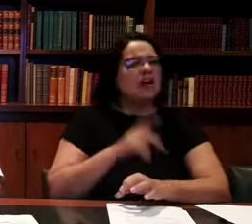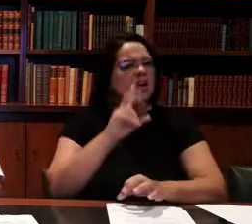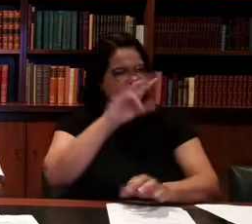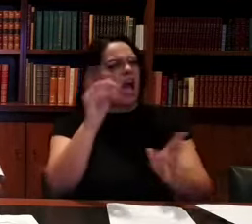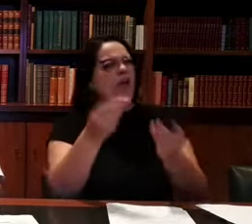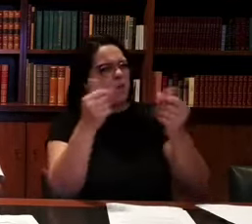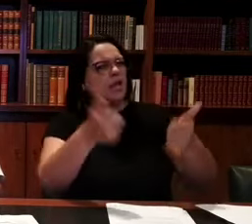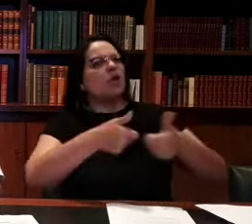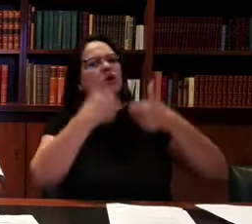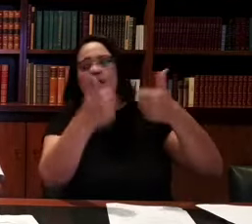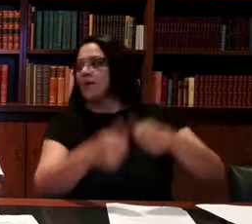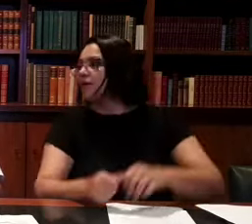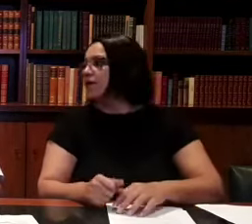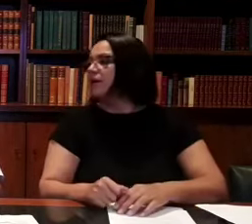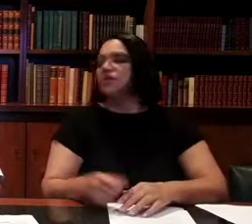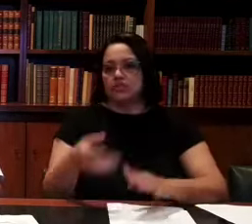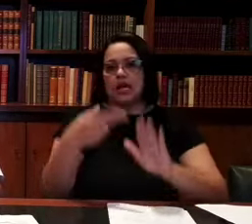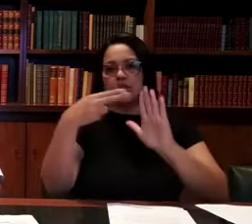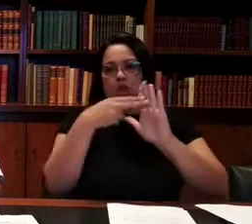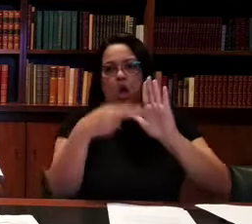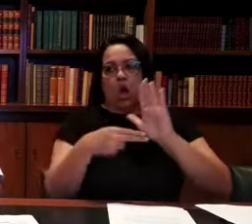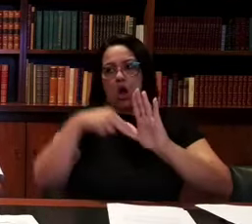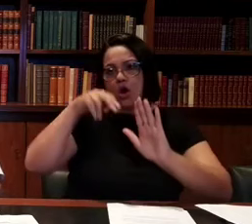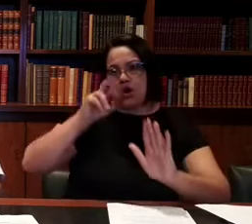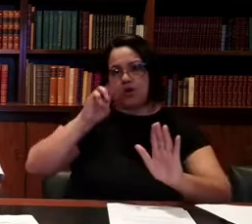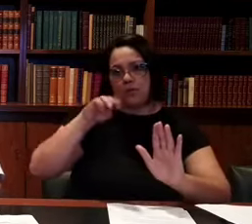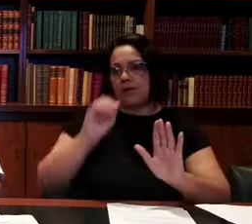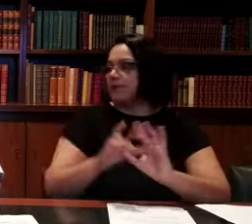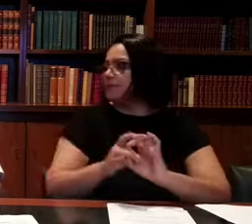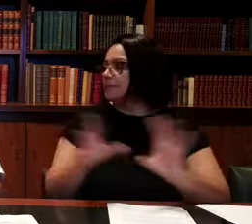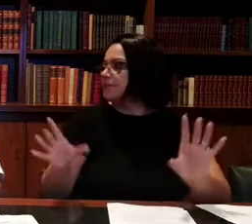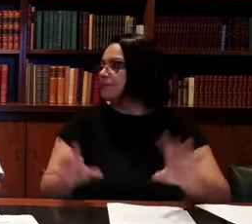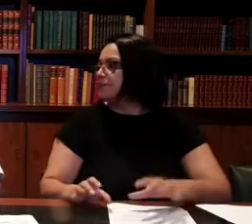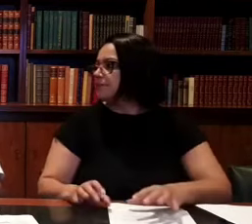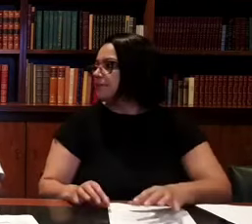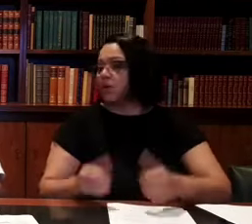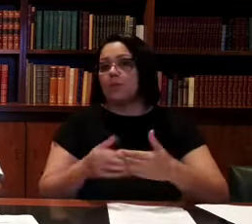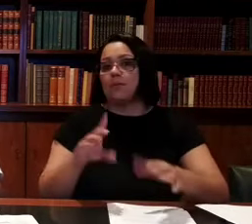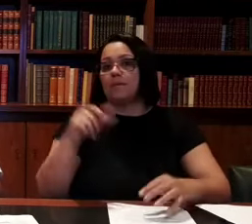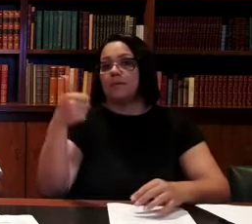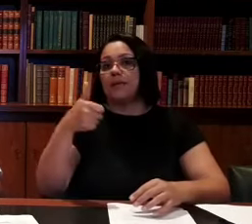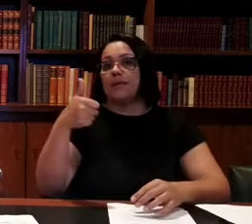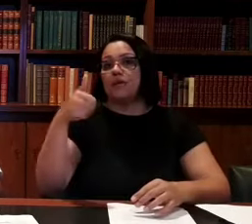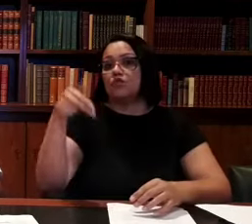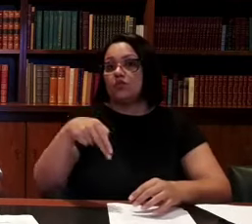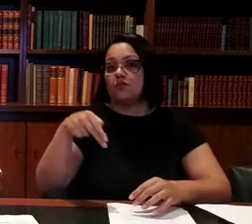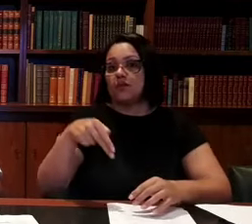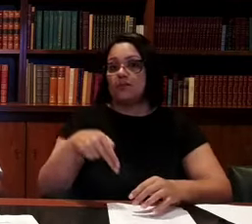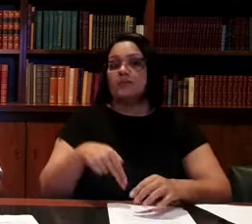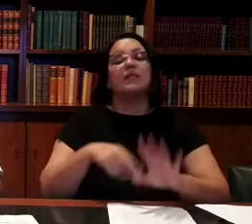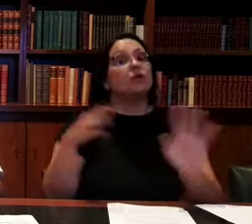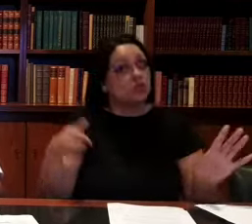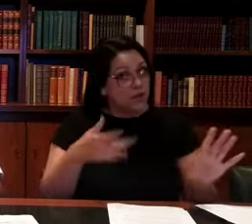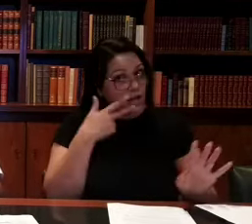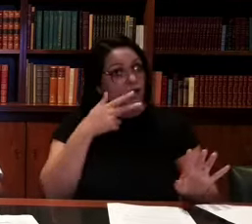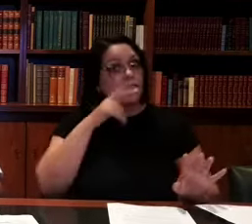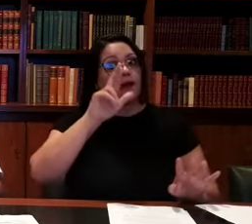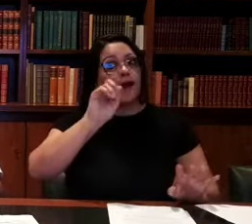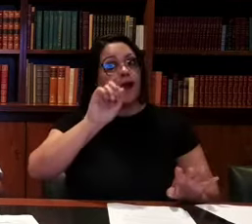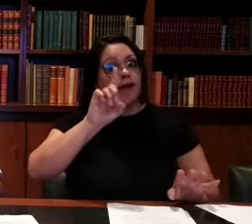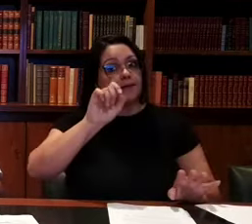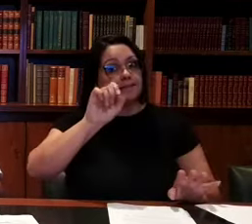hein lá só tamos a nova Norma que vai para o ar aí vai ficar trabalho primeiro novembro vai dar Bob está acertado já é